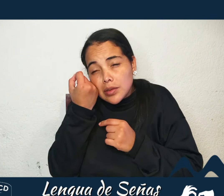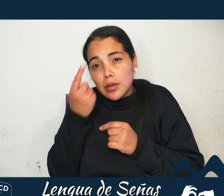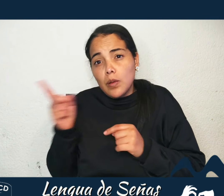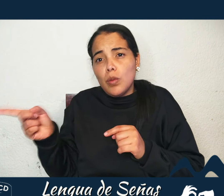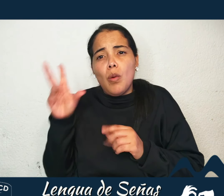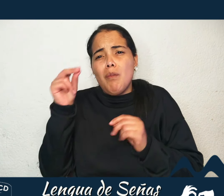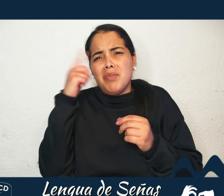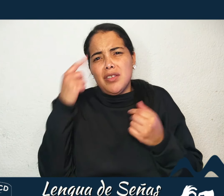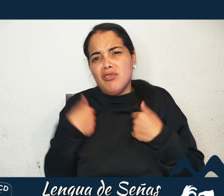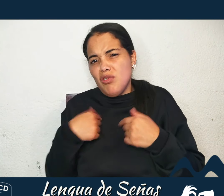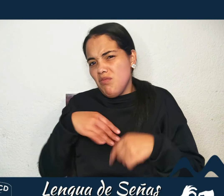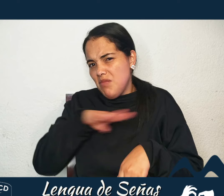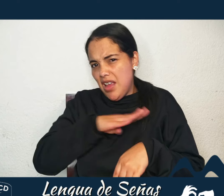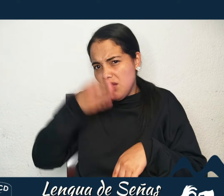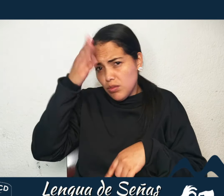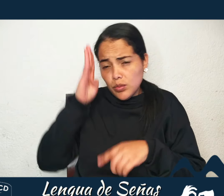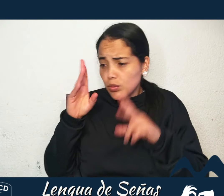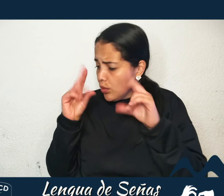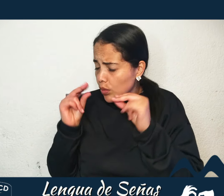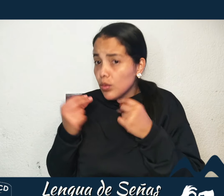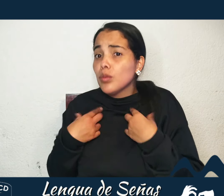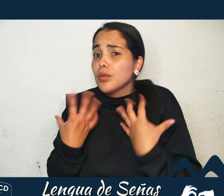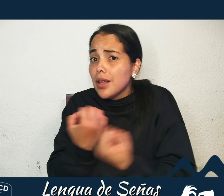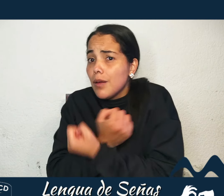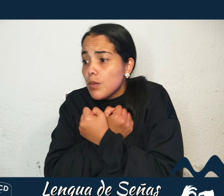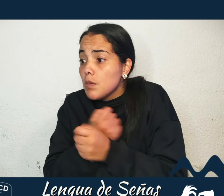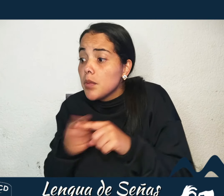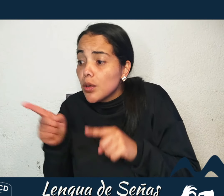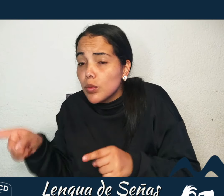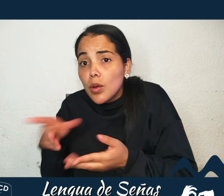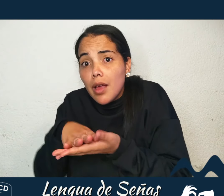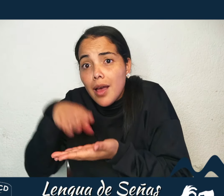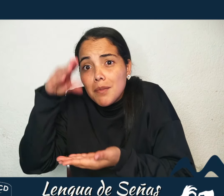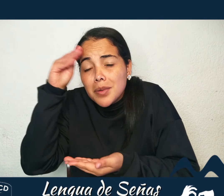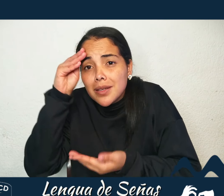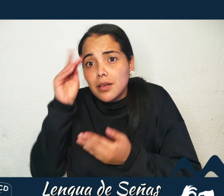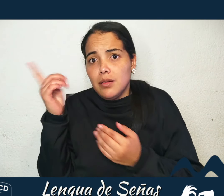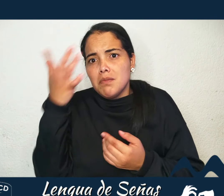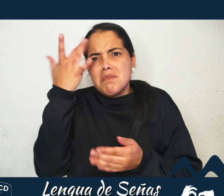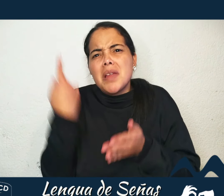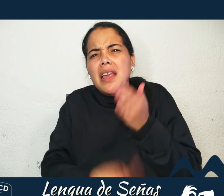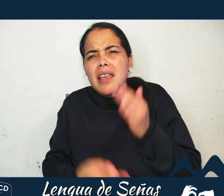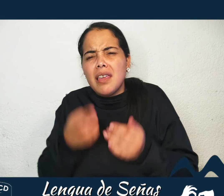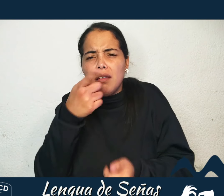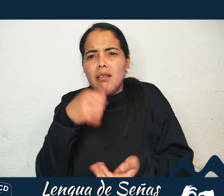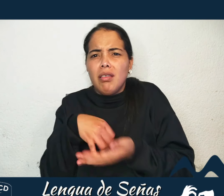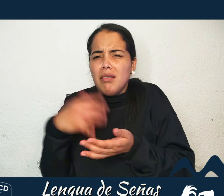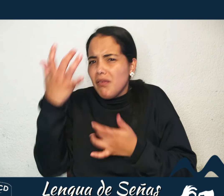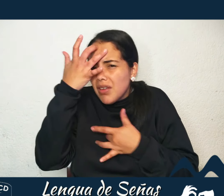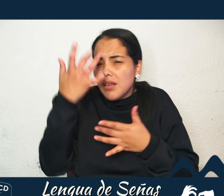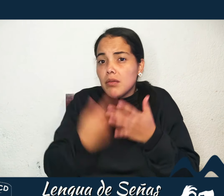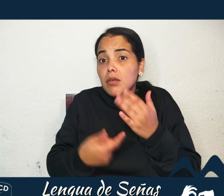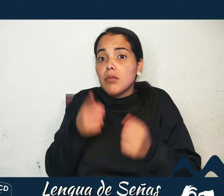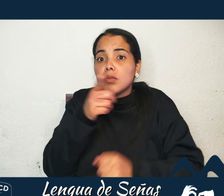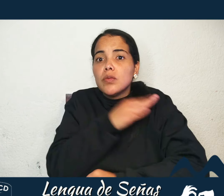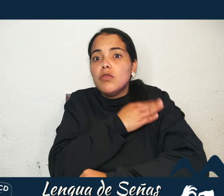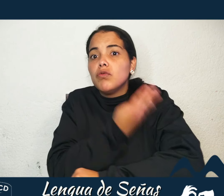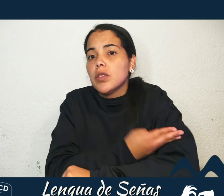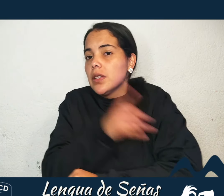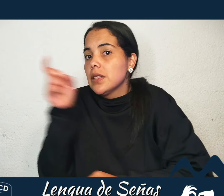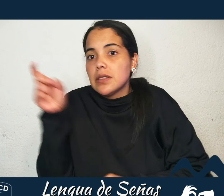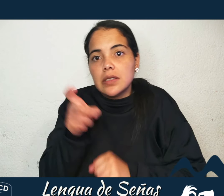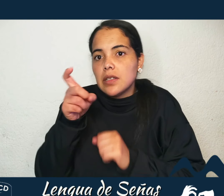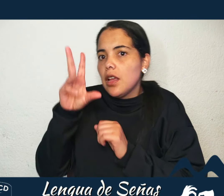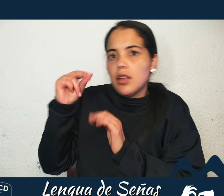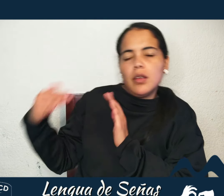comprendieras y entendieras de cómo es que mi amor es suficiente, entenderías que lo que yo estoy